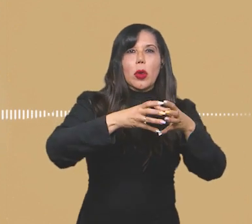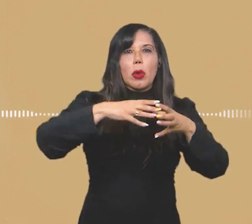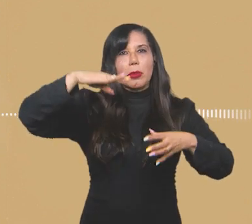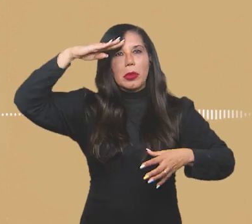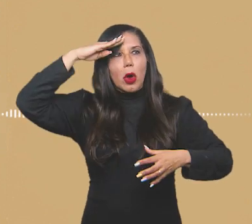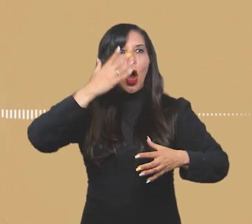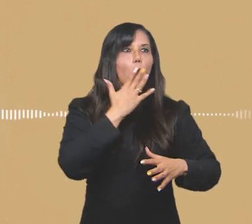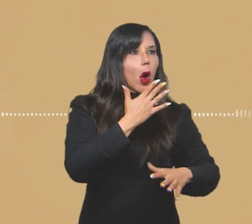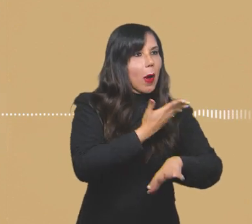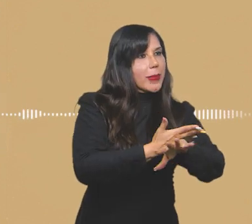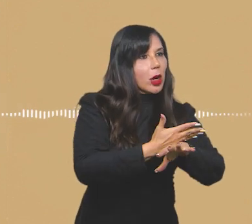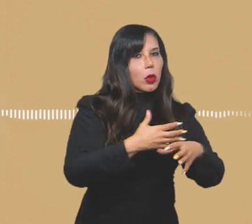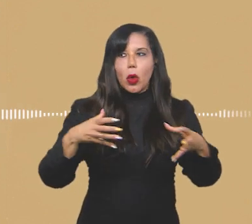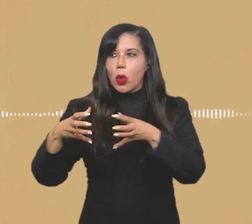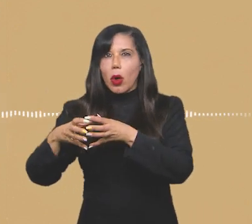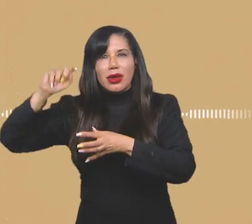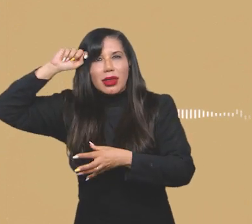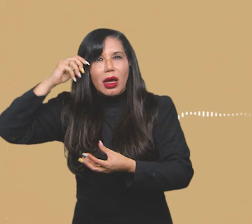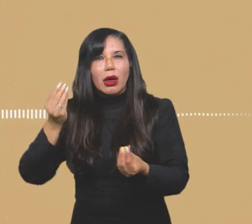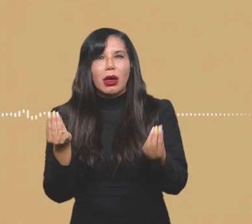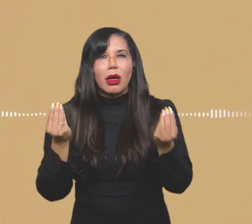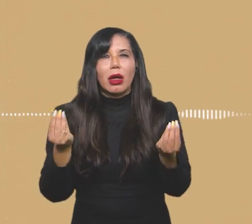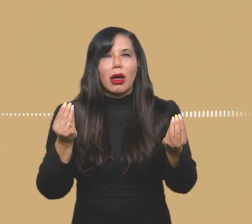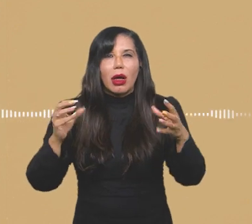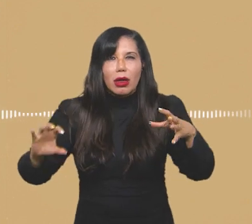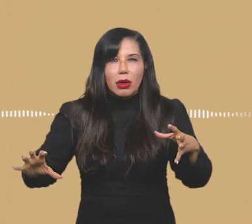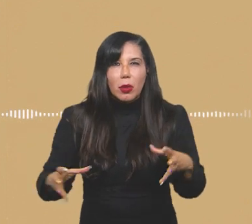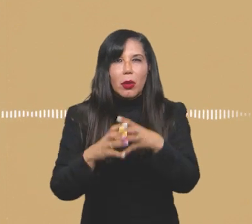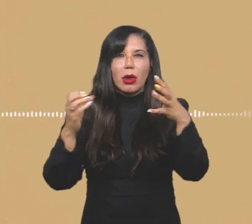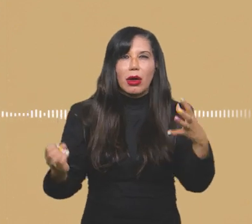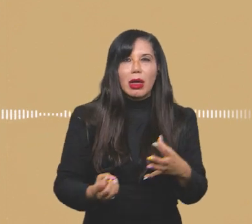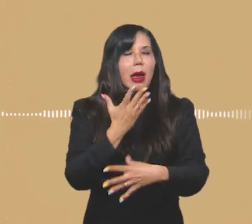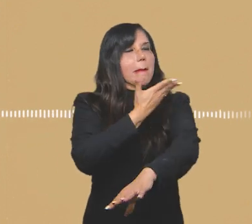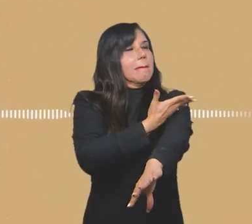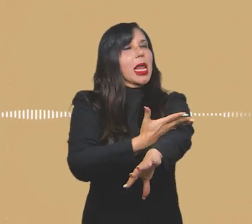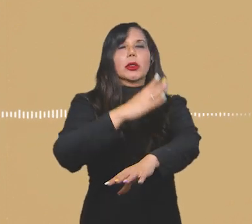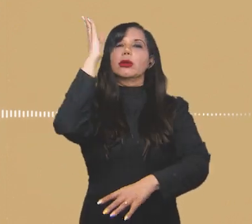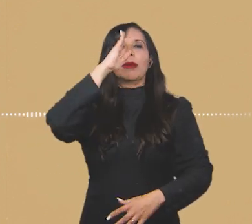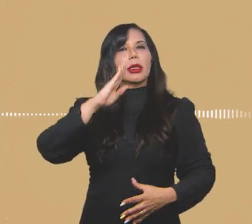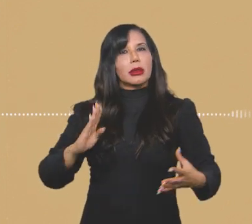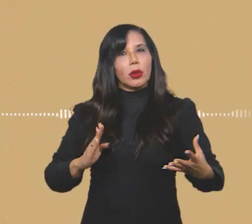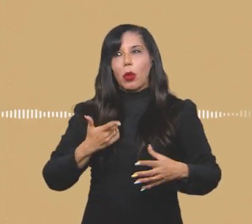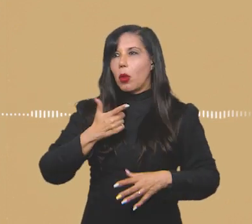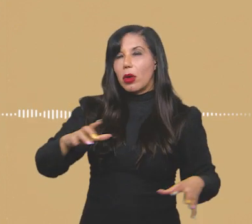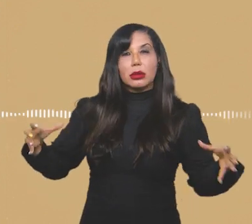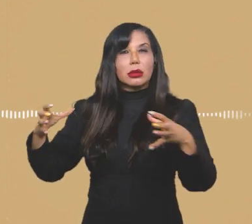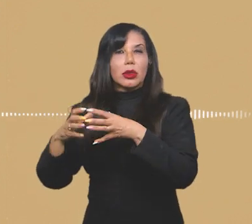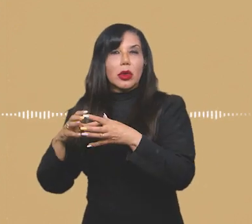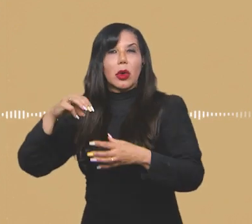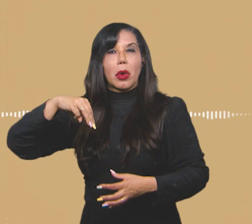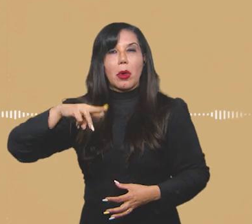os quilates da cor. Criava-se um batalhão dos intitulados brancos do Brasil, outro